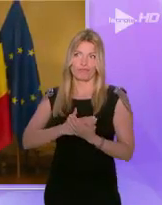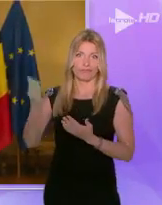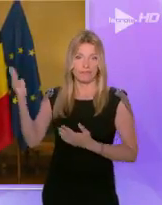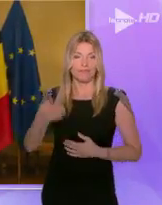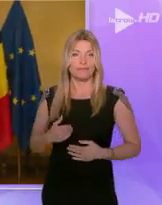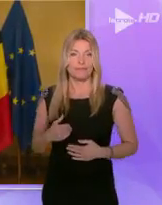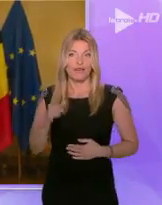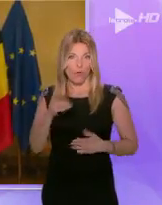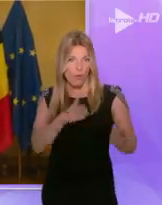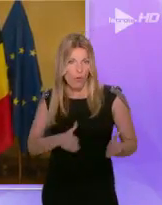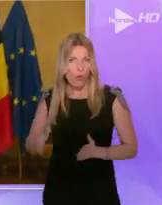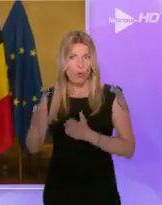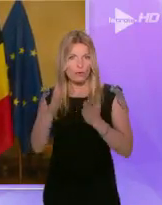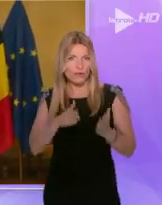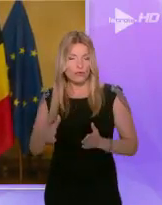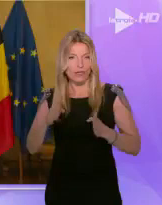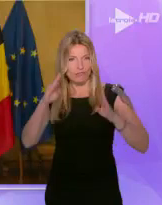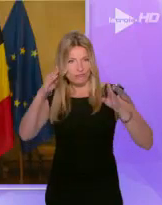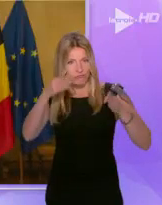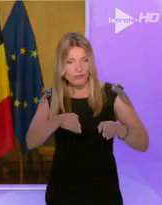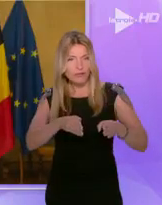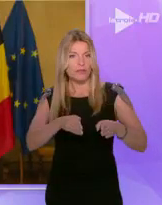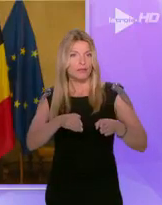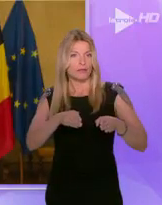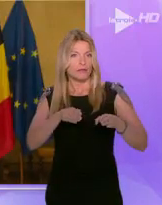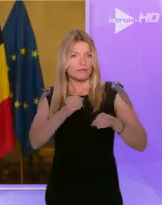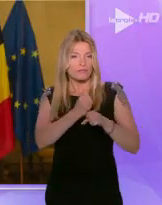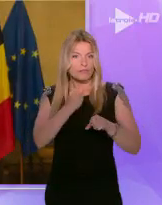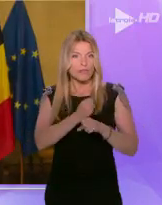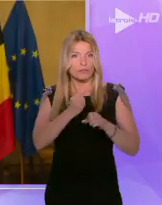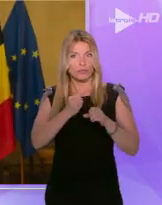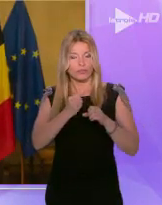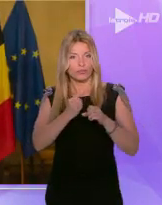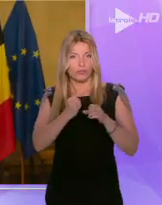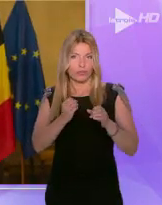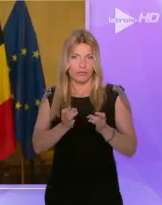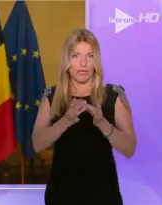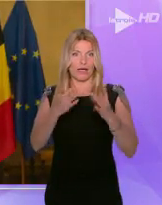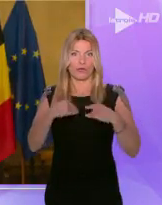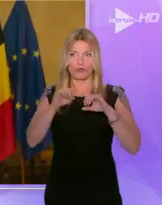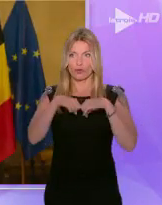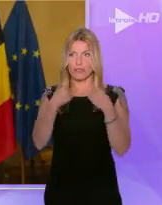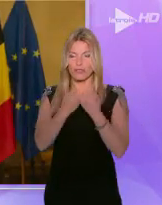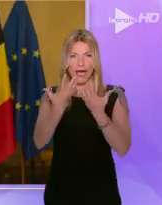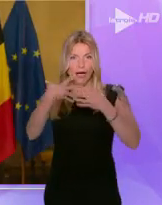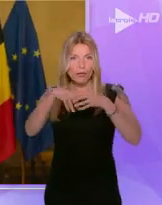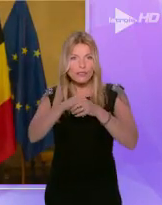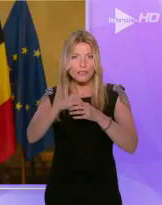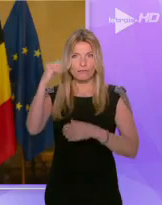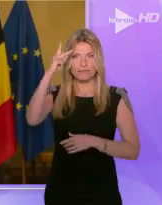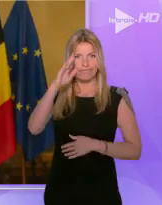continuant à façonner une société inclusive dans laquelle personne ne se sent abandonné.